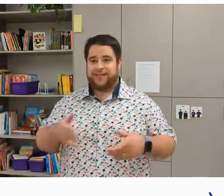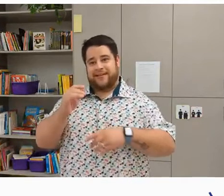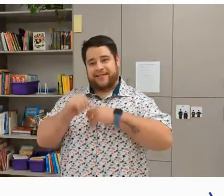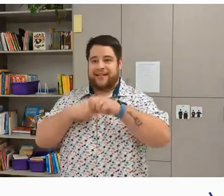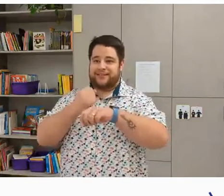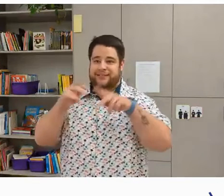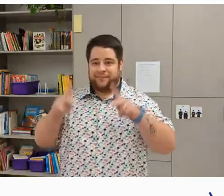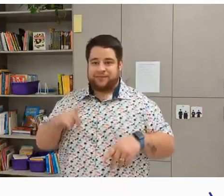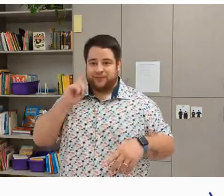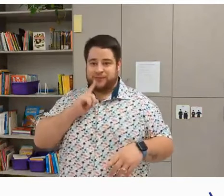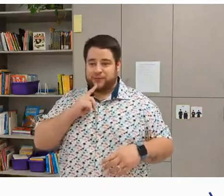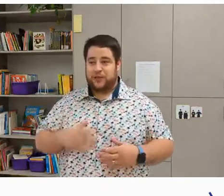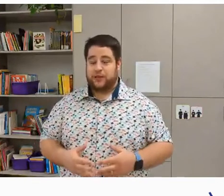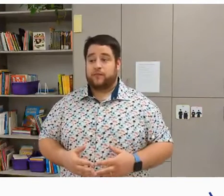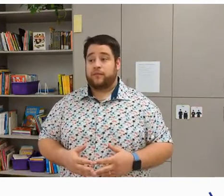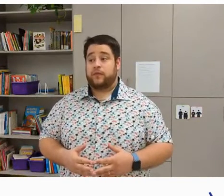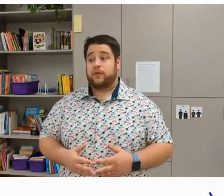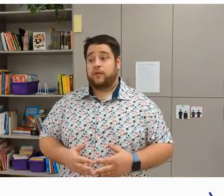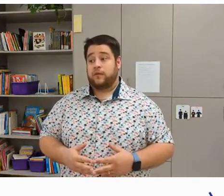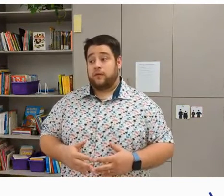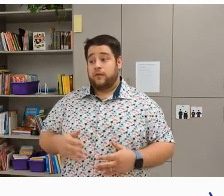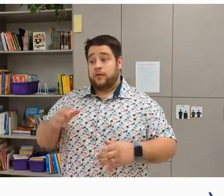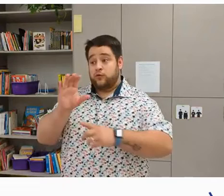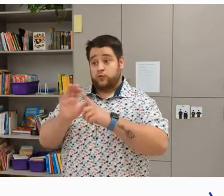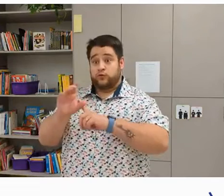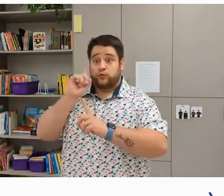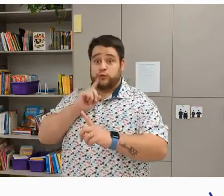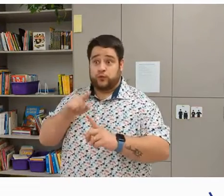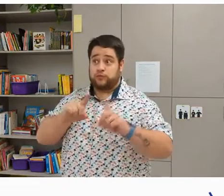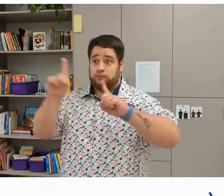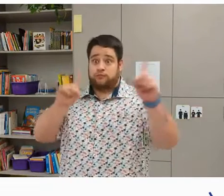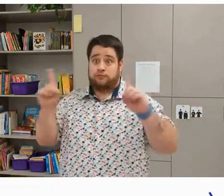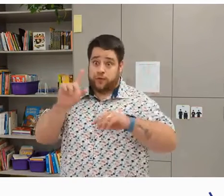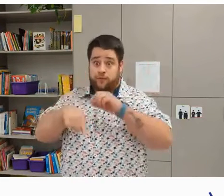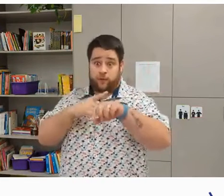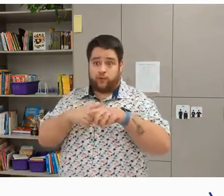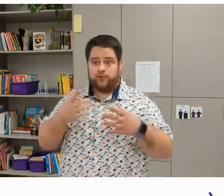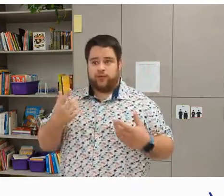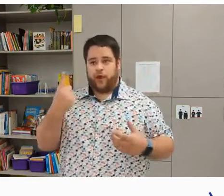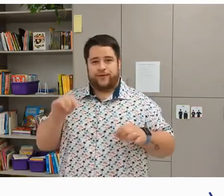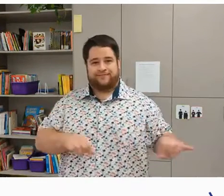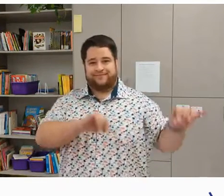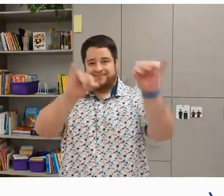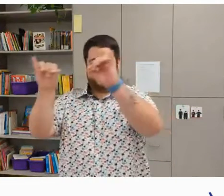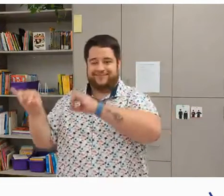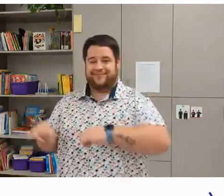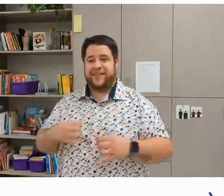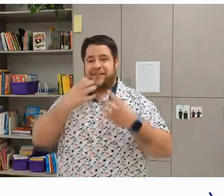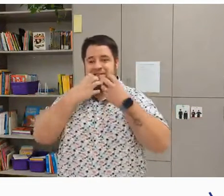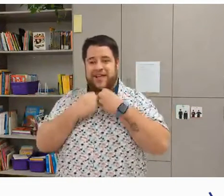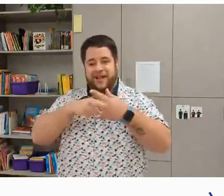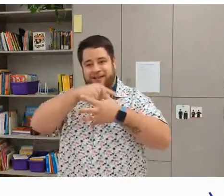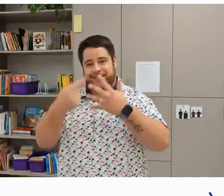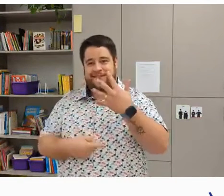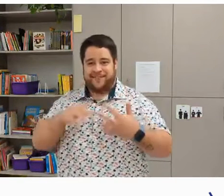culture sourde est célébrée partout dans le monde, donc c'est vraiment des valeurs communes. Alors, comme l'identité,